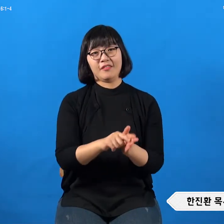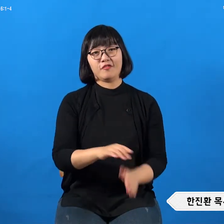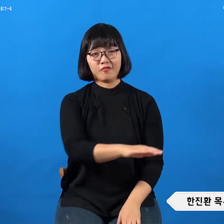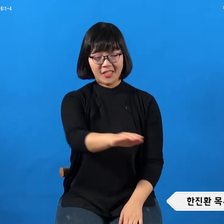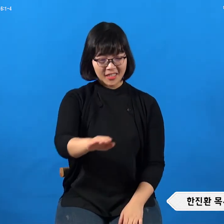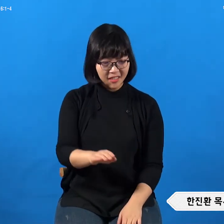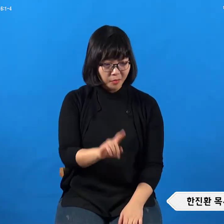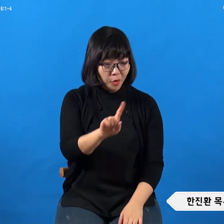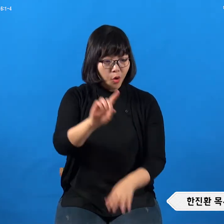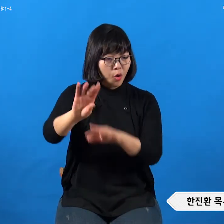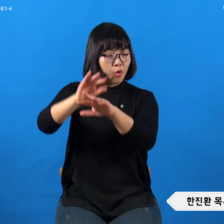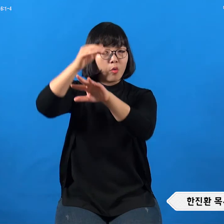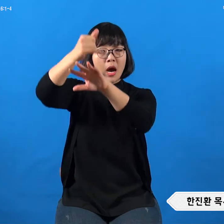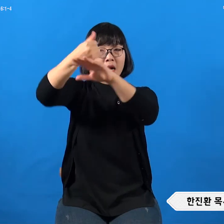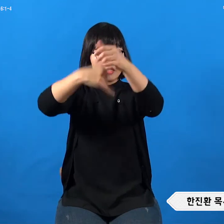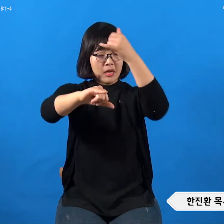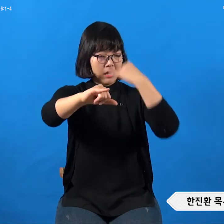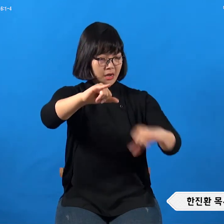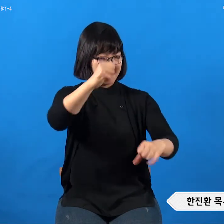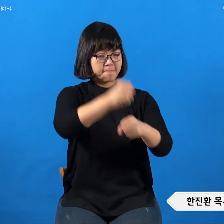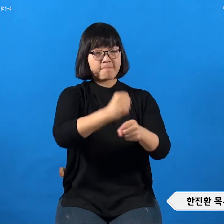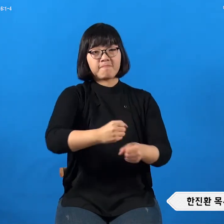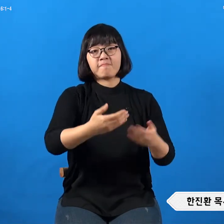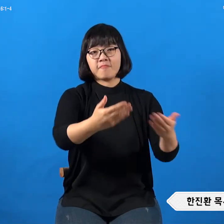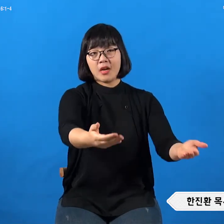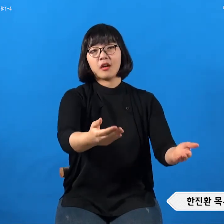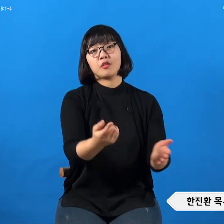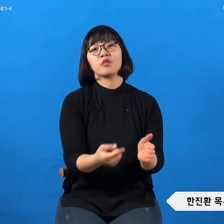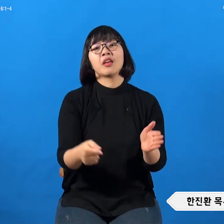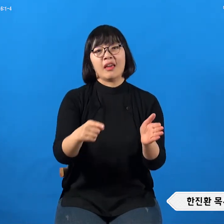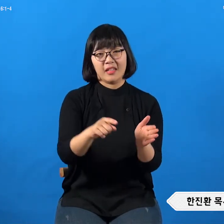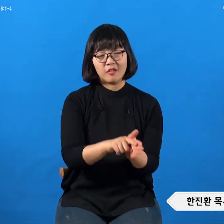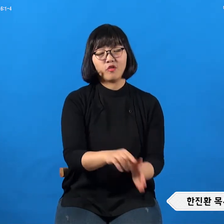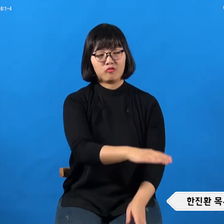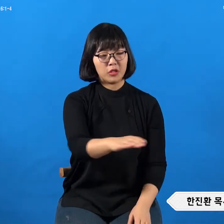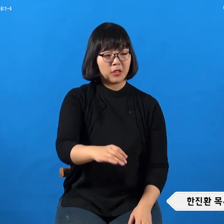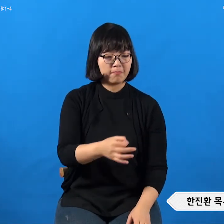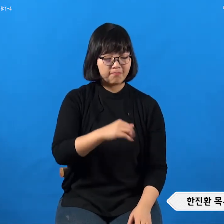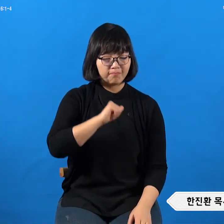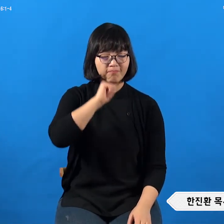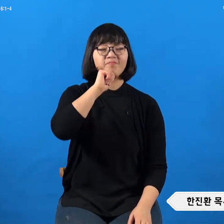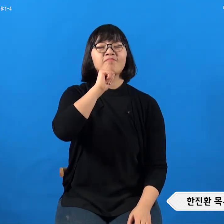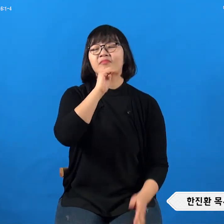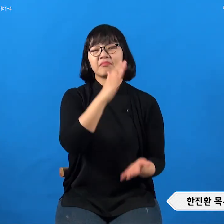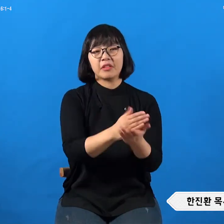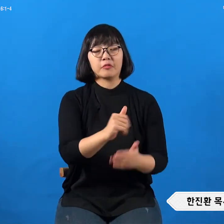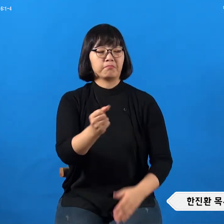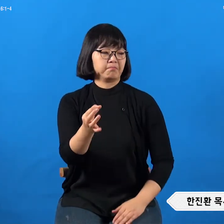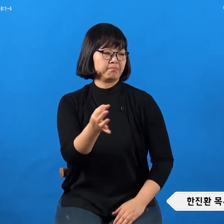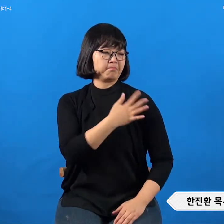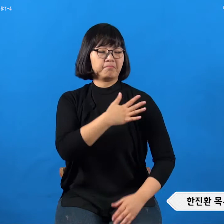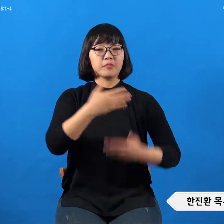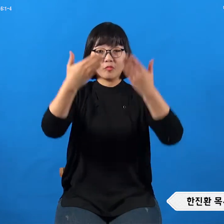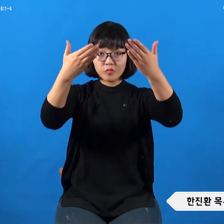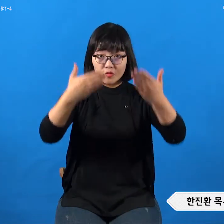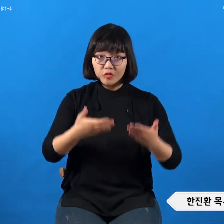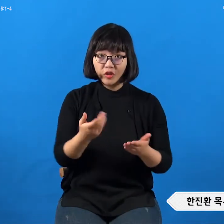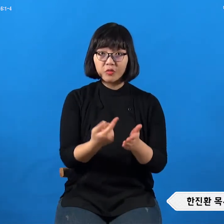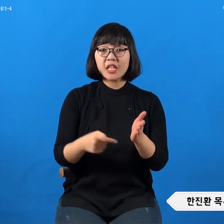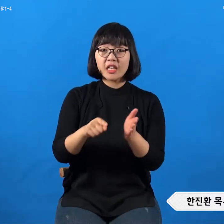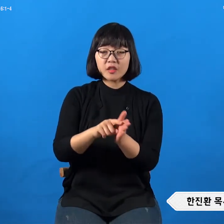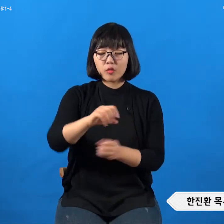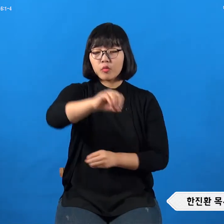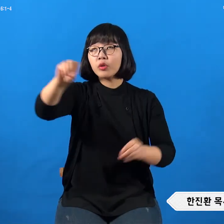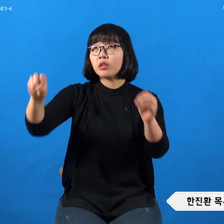우리를 왕의 아들, 딸들로 만들어주시기 위해서, 부요하게 해주시기 위해서 예수님이 가난하게